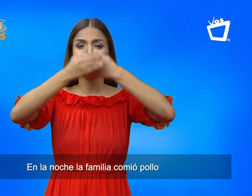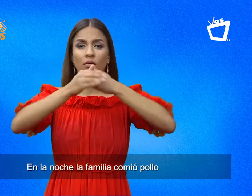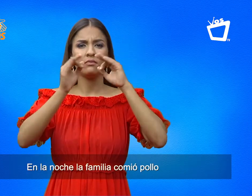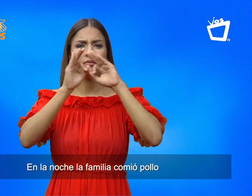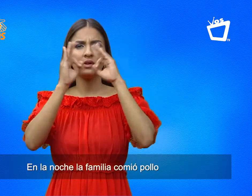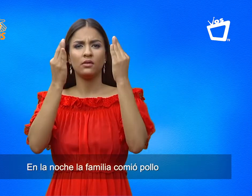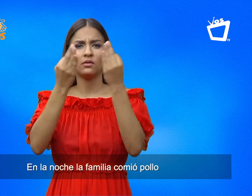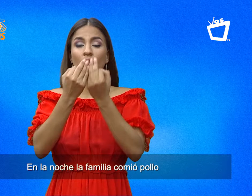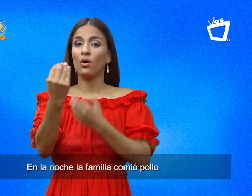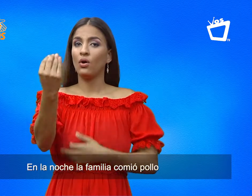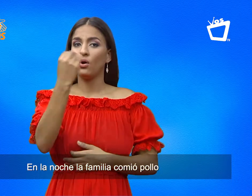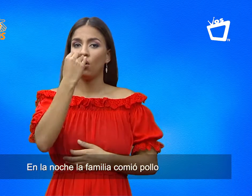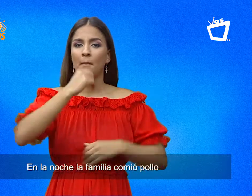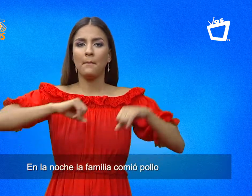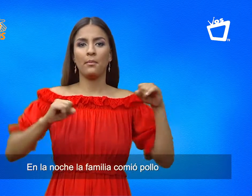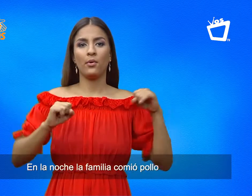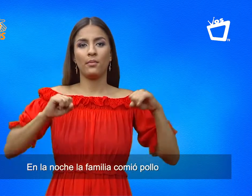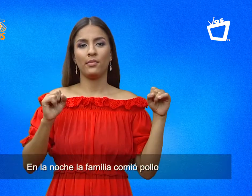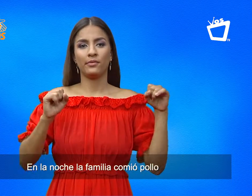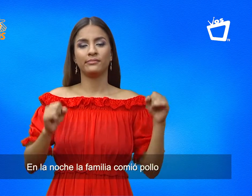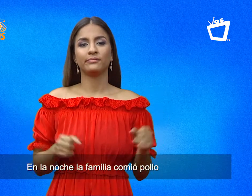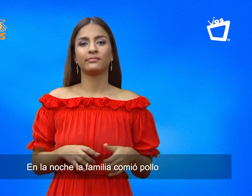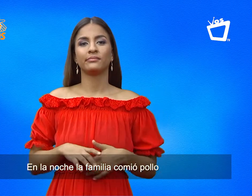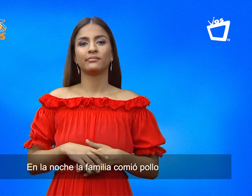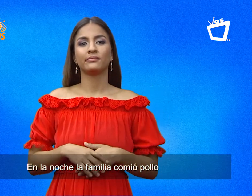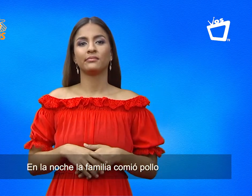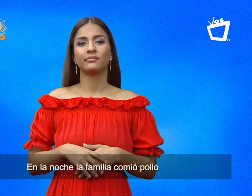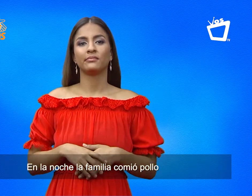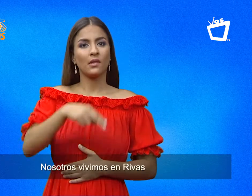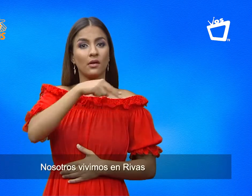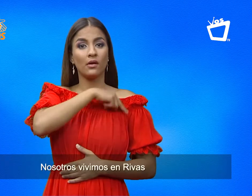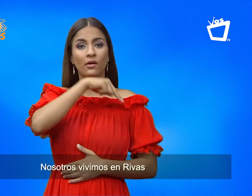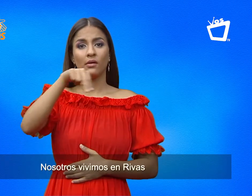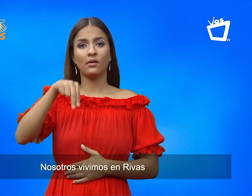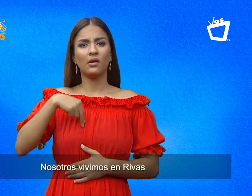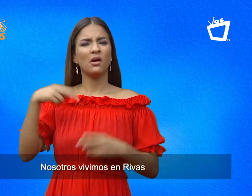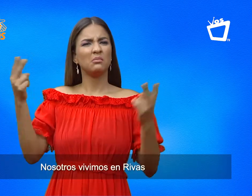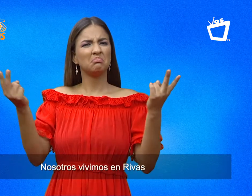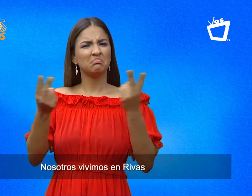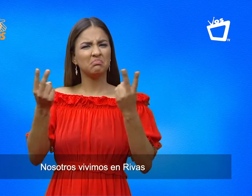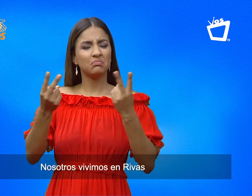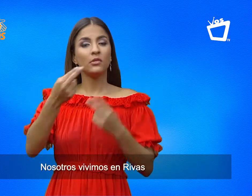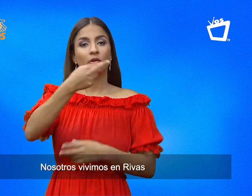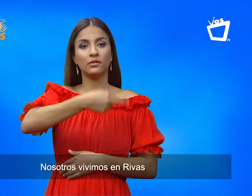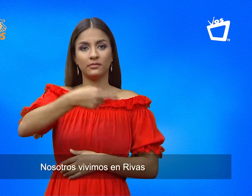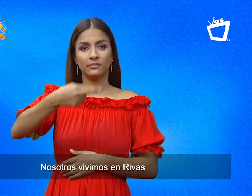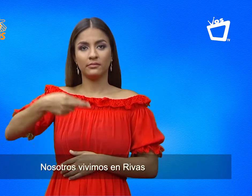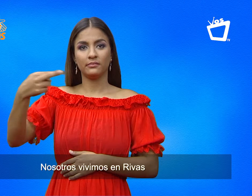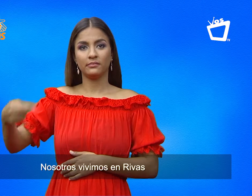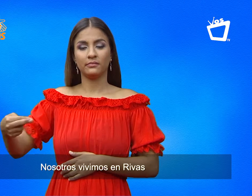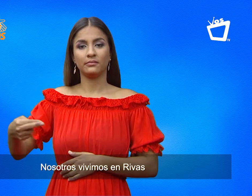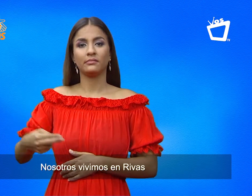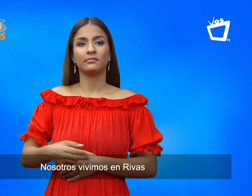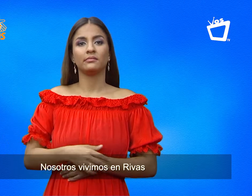en la noche la familia comió pollo nosotros vivimos arribas